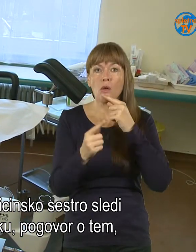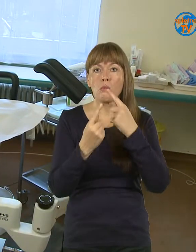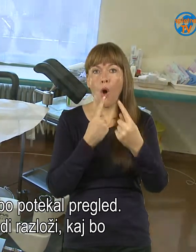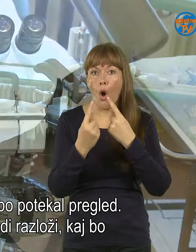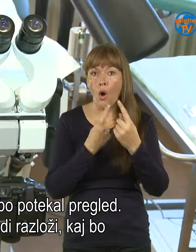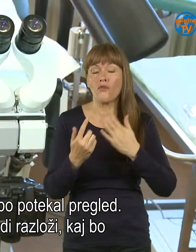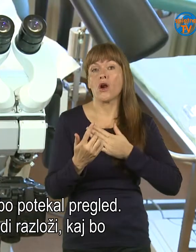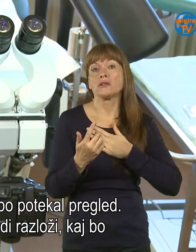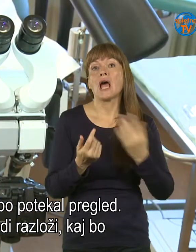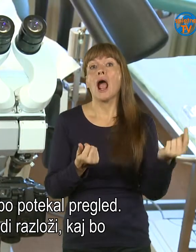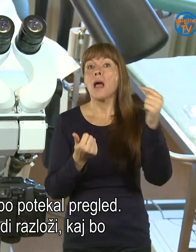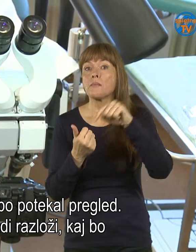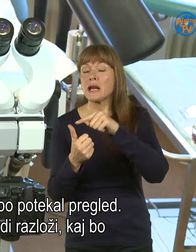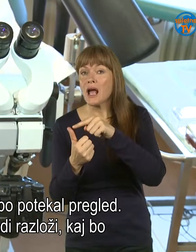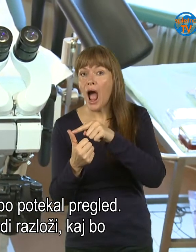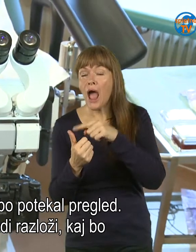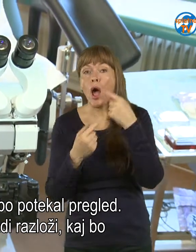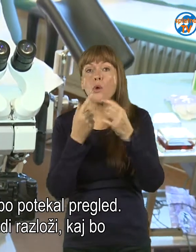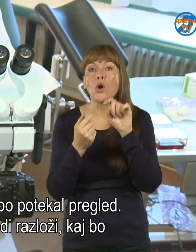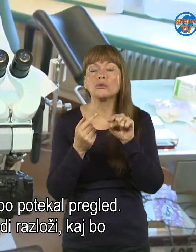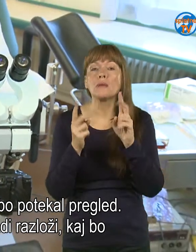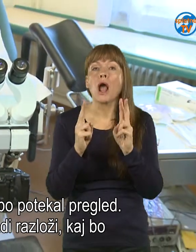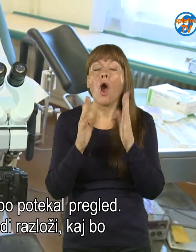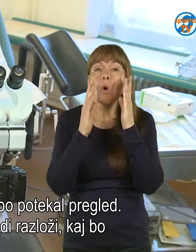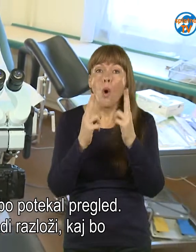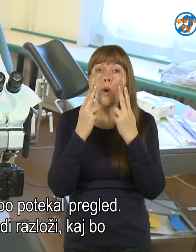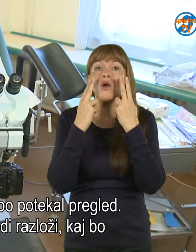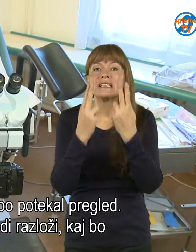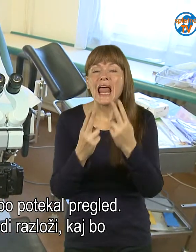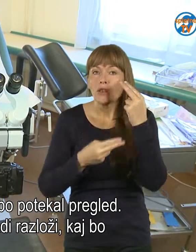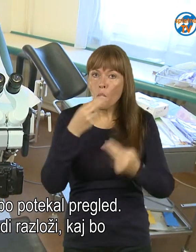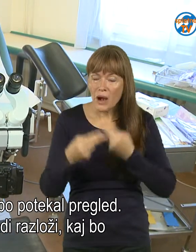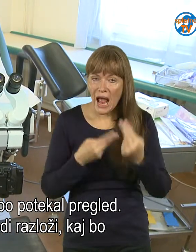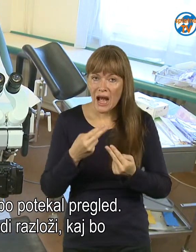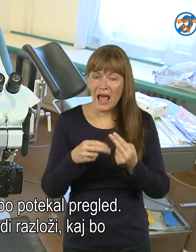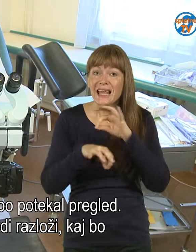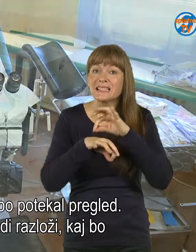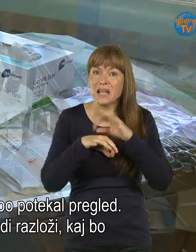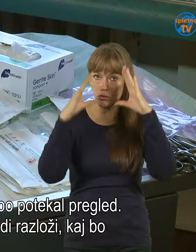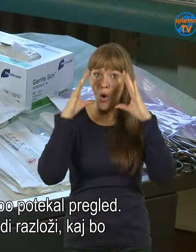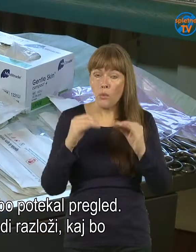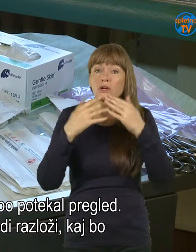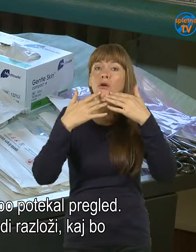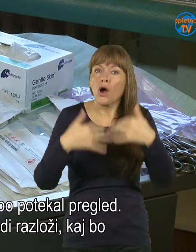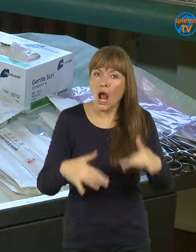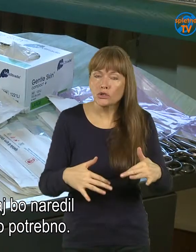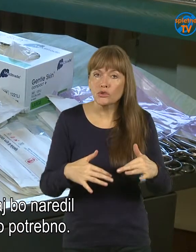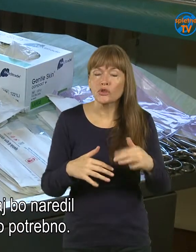zakaj prihaja, pogovor o tem, kako bo izgledal pregled. Zdravnik navadno razloži, kako pregled izgleda, kaj